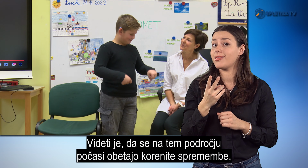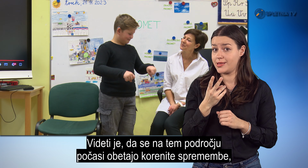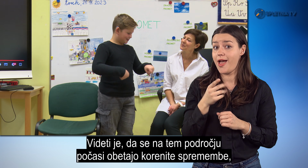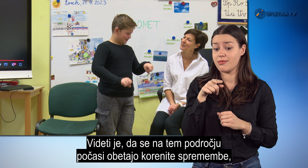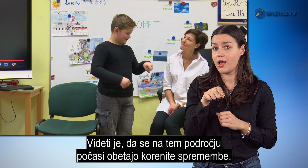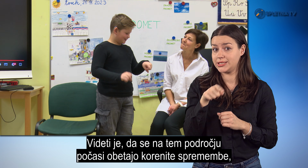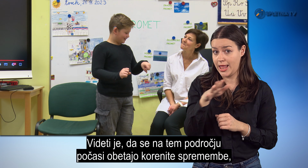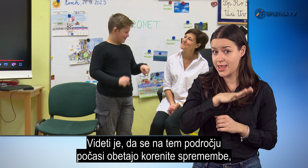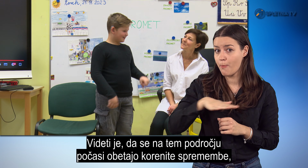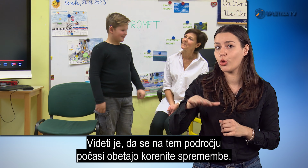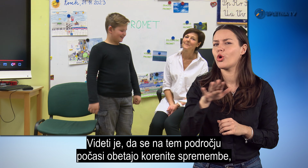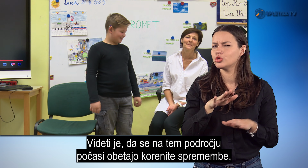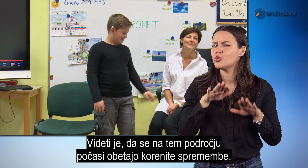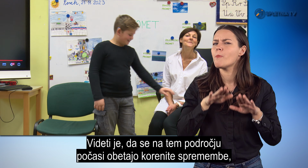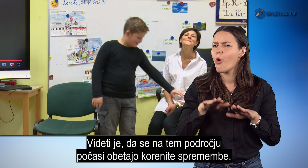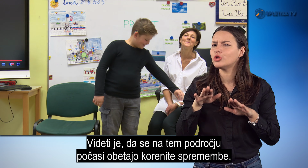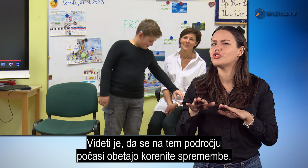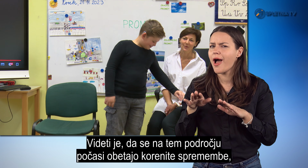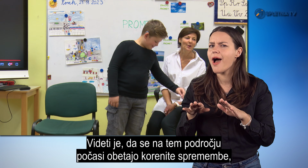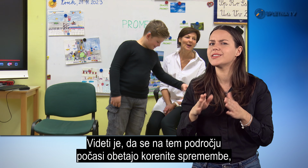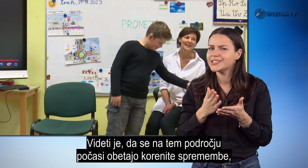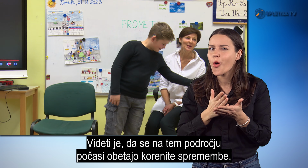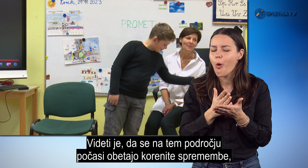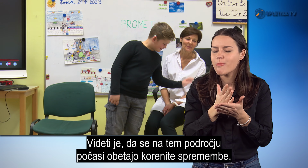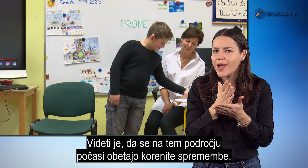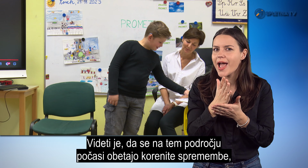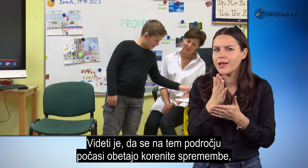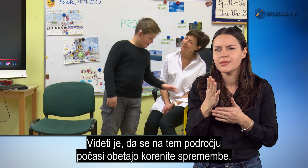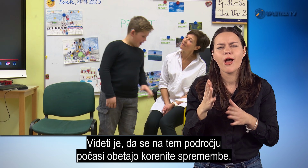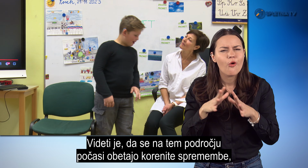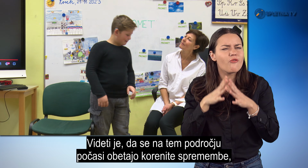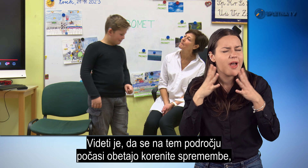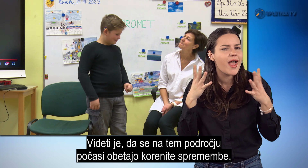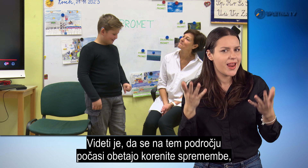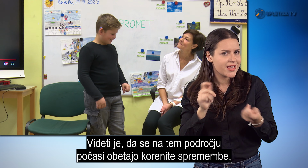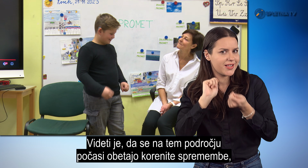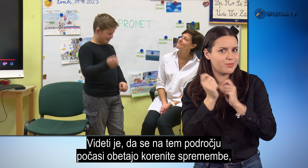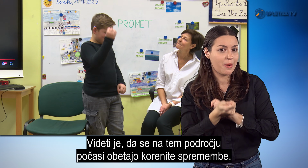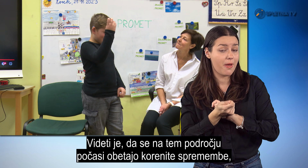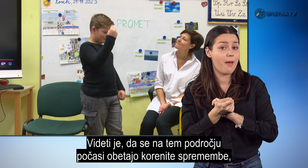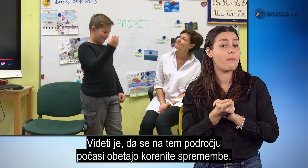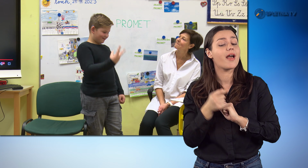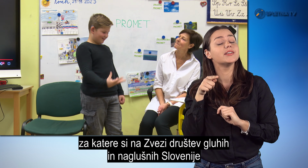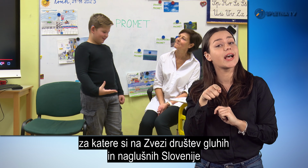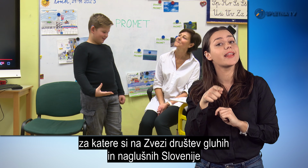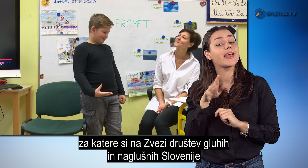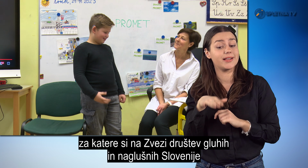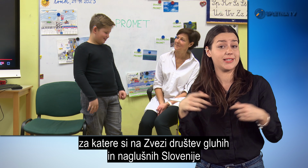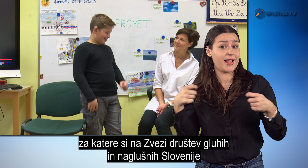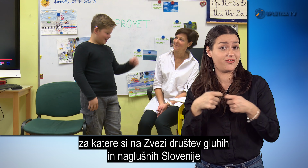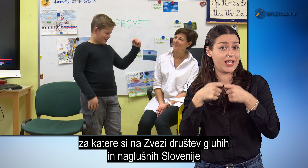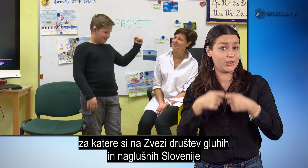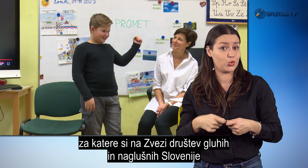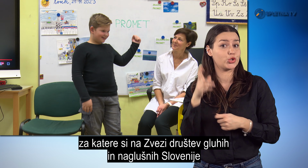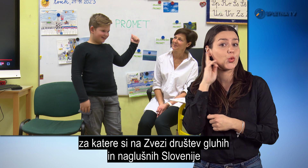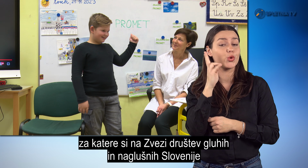Videti je, da se na tem področju počasi obetajo korenite spremembe, za katere si na Zvezi društev gluhih in